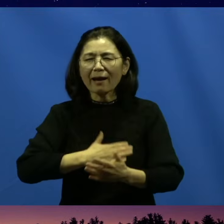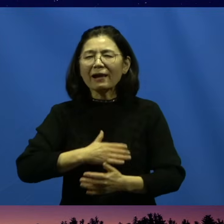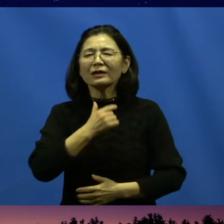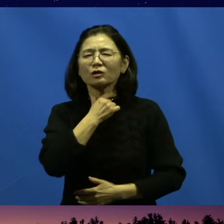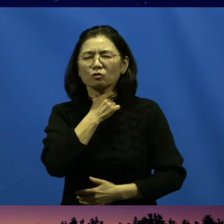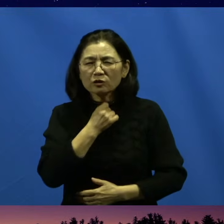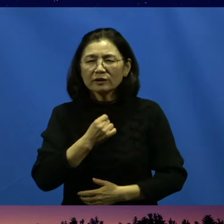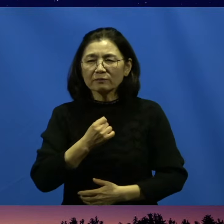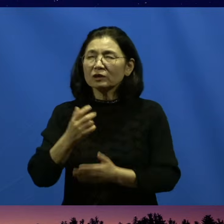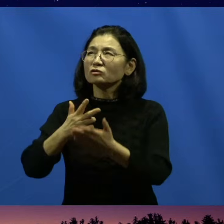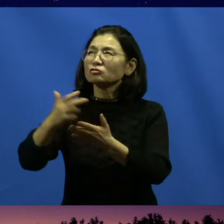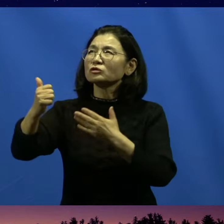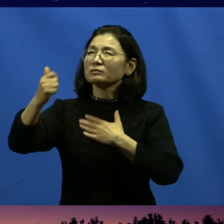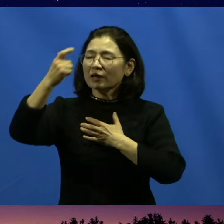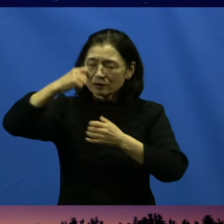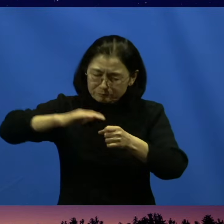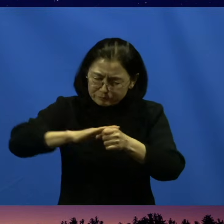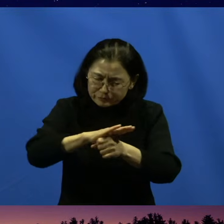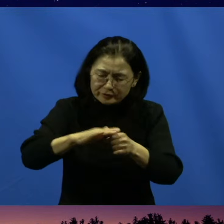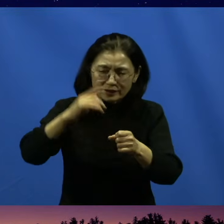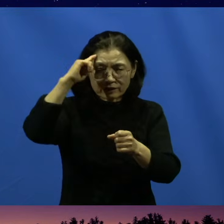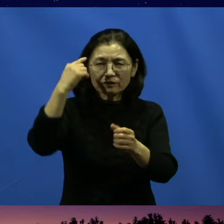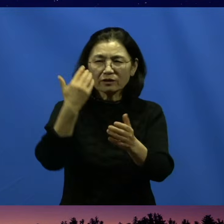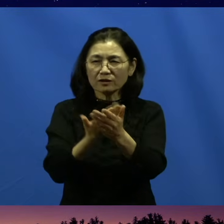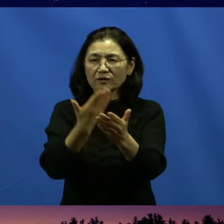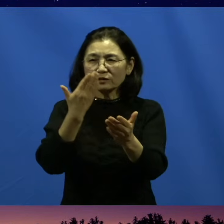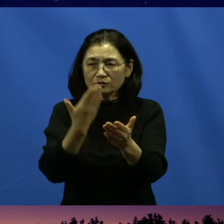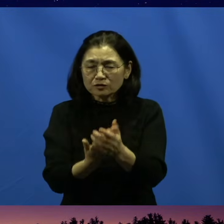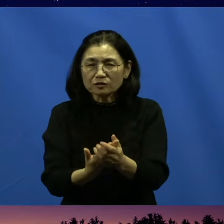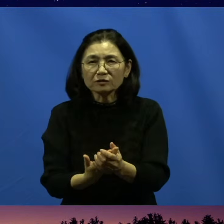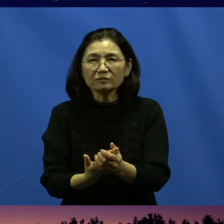나를 불쌍히 여겨 주시옵소서. 이제는 주님